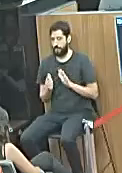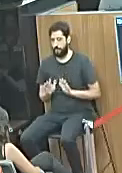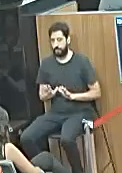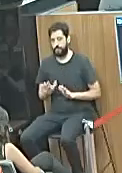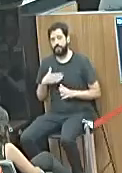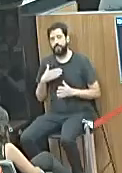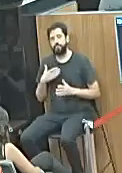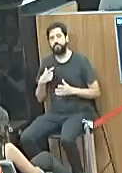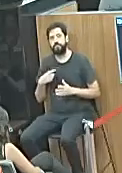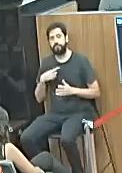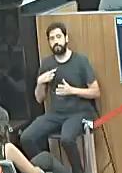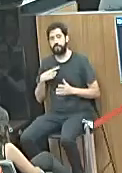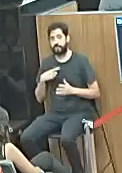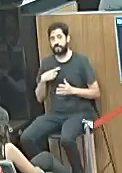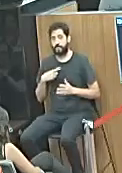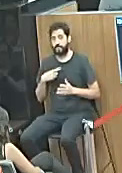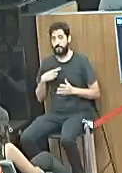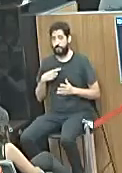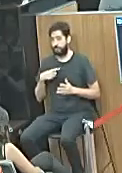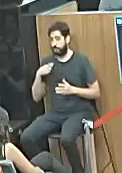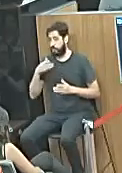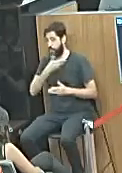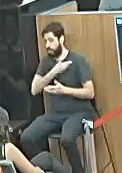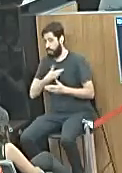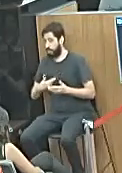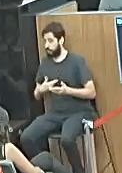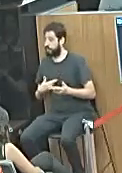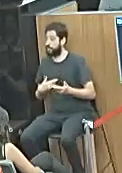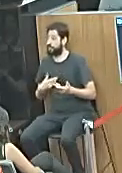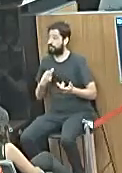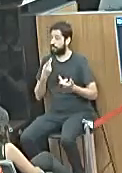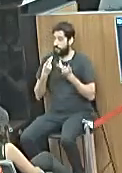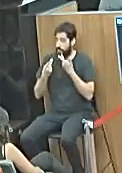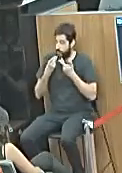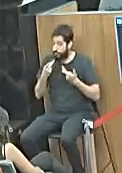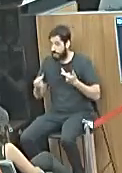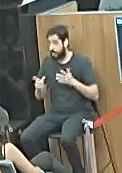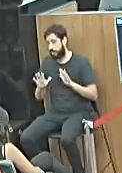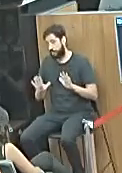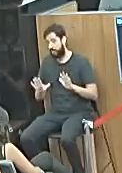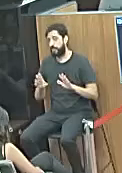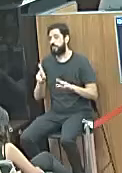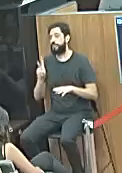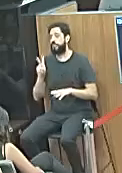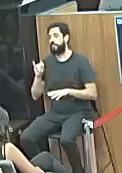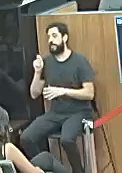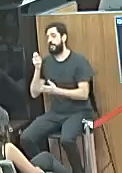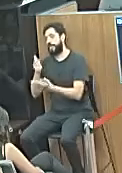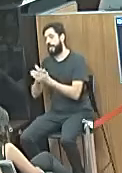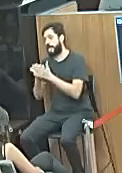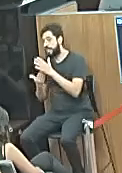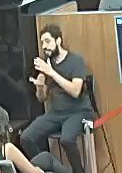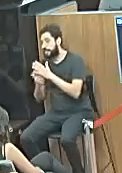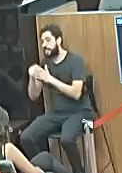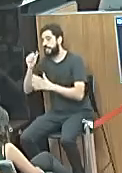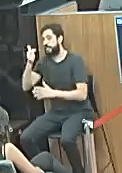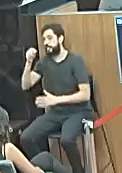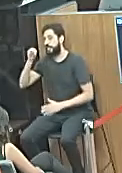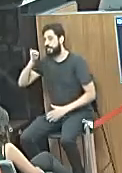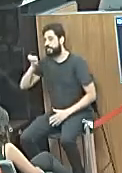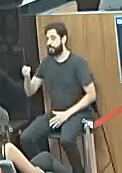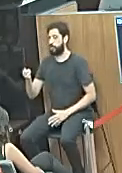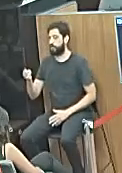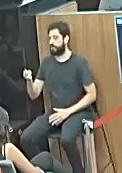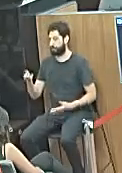nós tivemos sinalização do governo que irás pagar até 10 milhões este ano e que no próximo ano